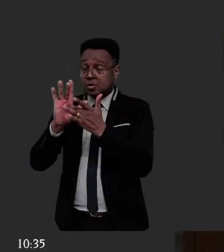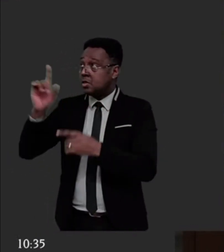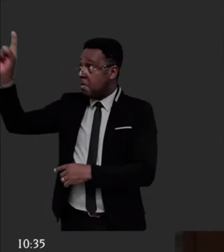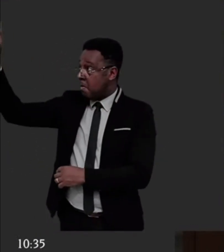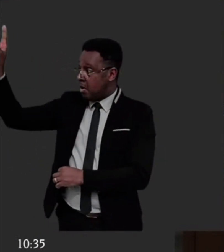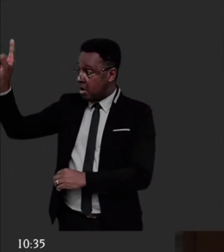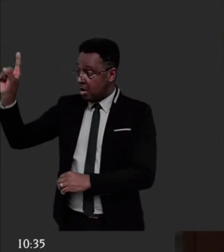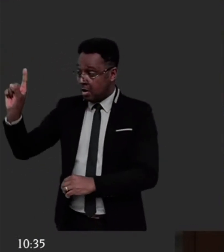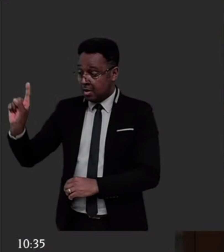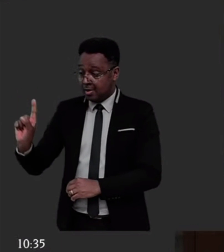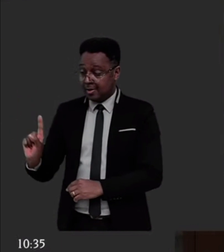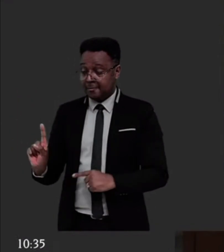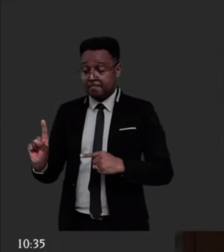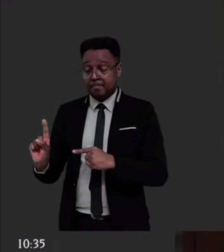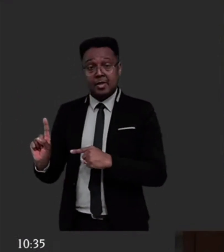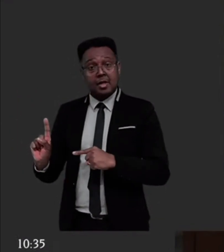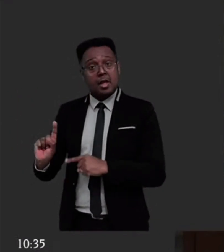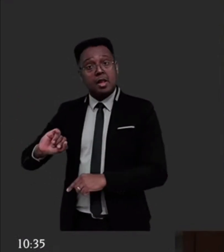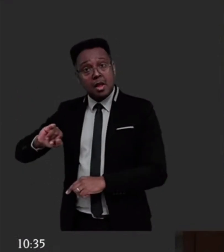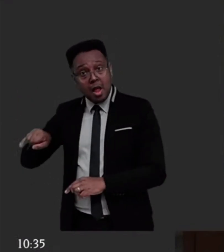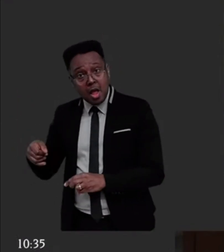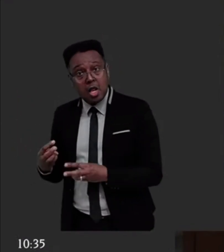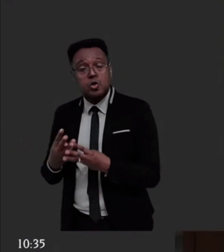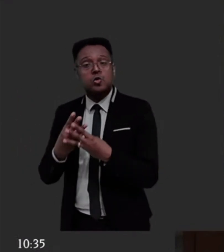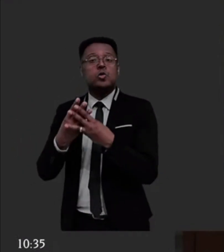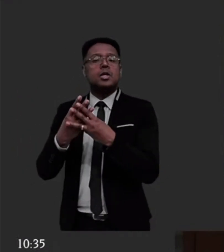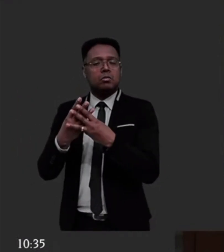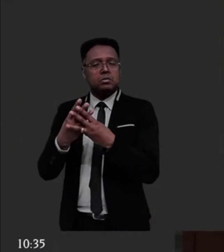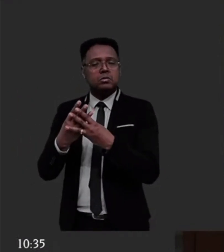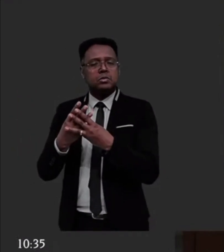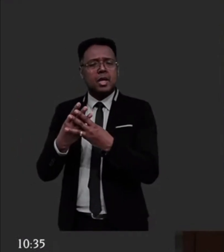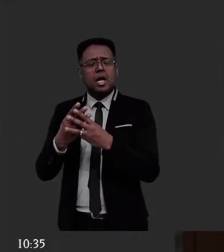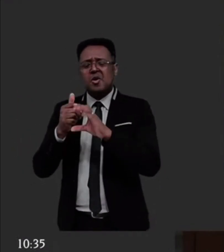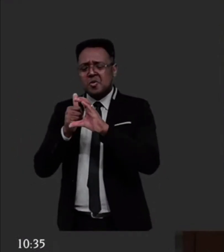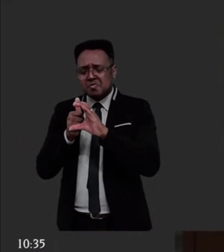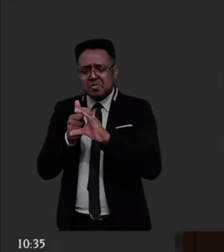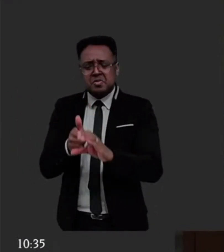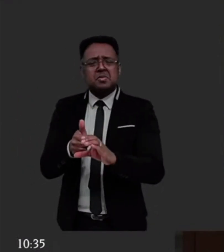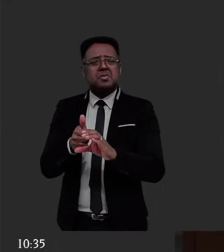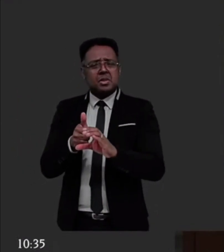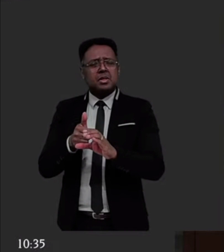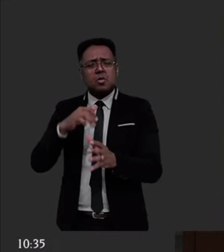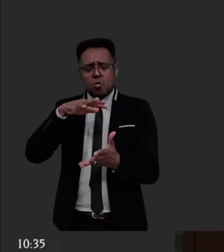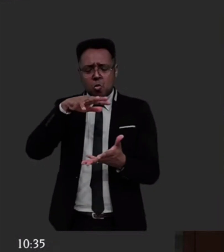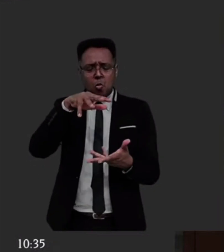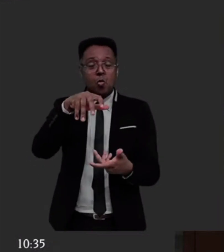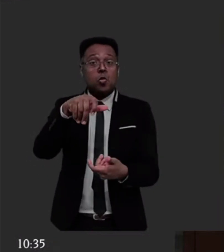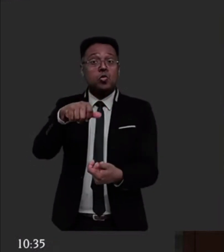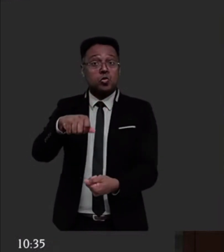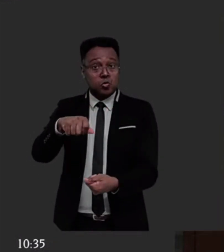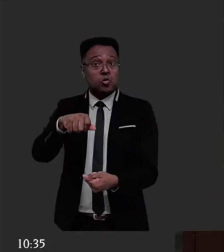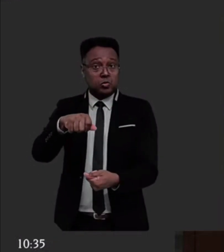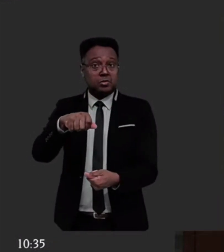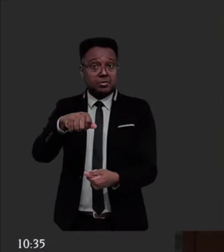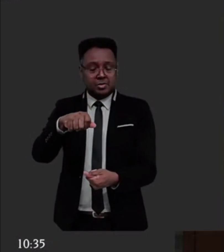judeu, então isto se estende também a todos os cristãos no mundo, a muitos lugares.